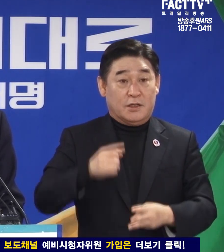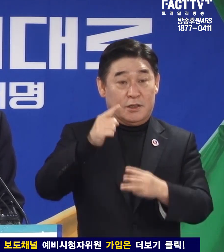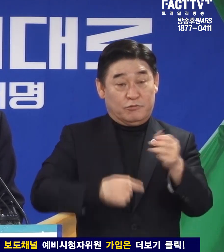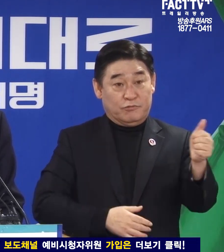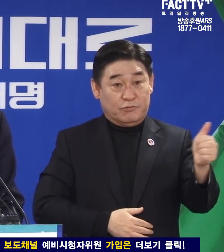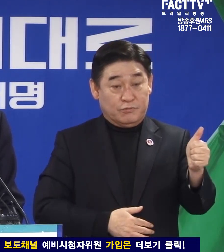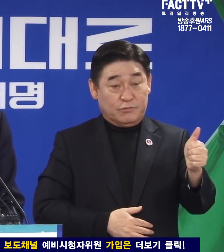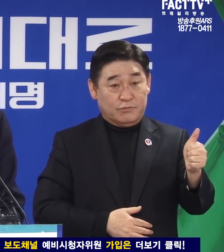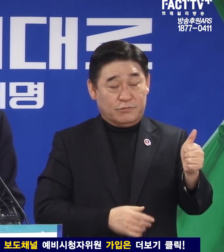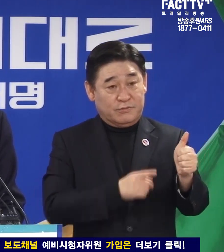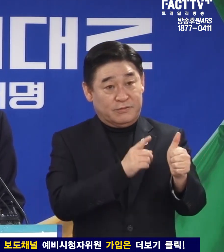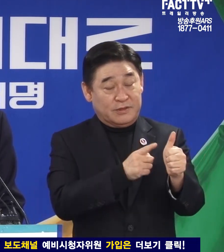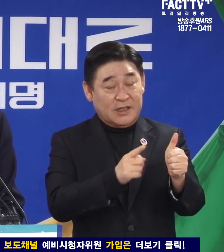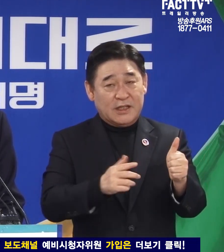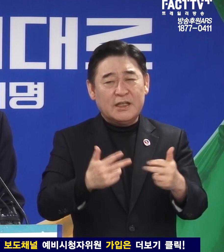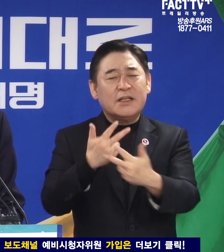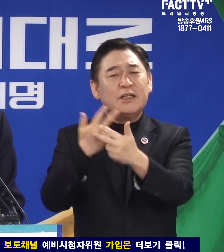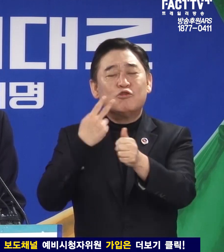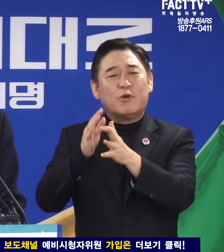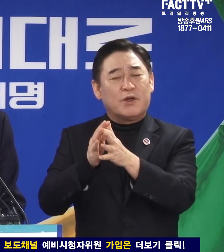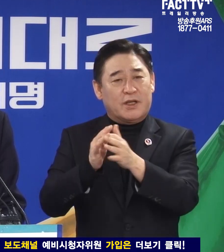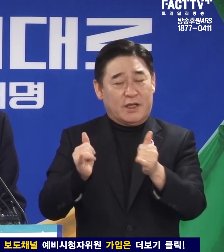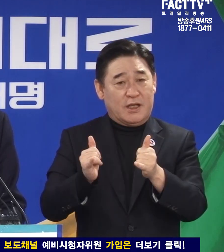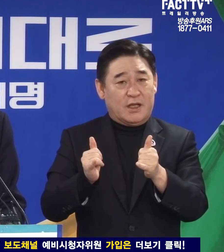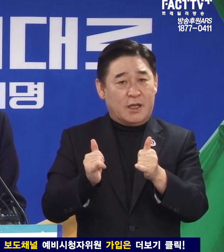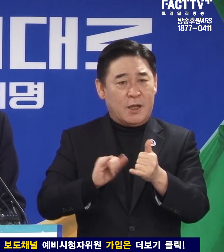윤석열 후보 측은 이재명 후보에게